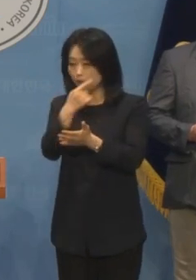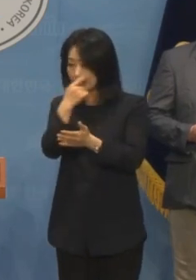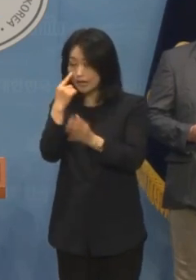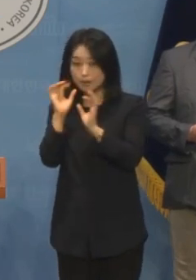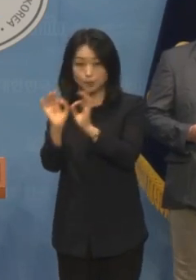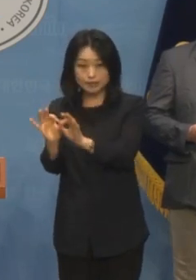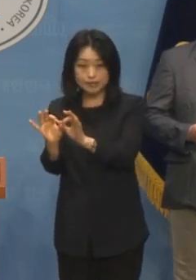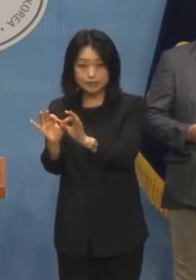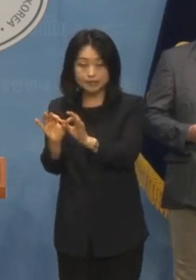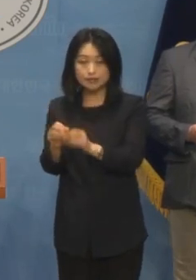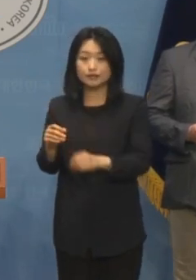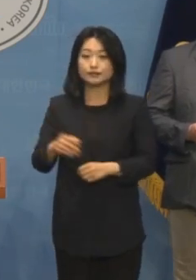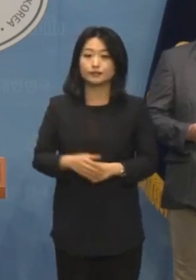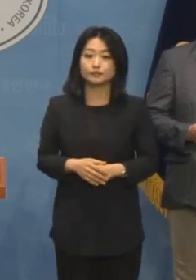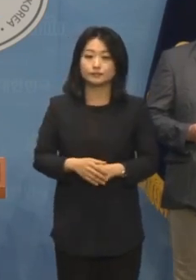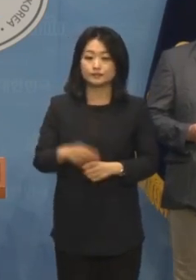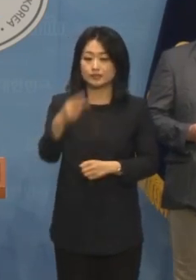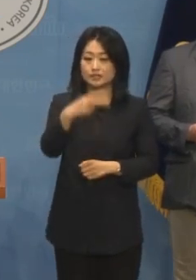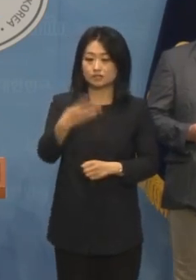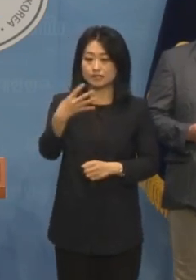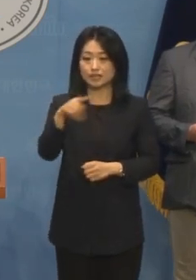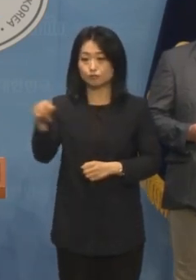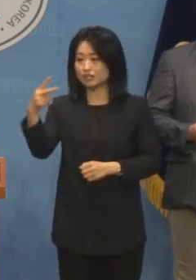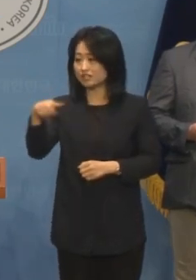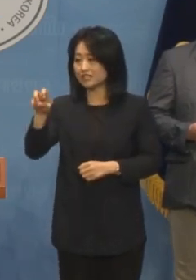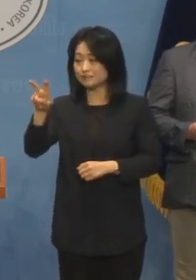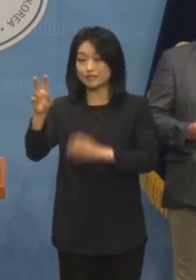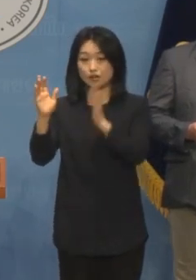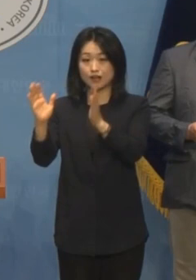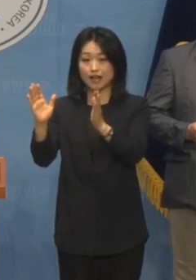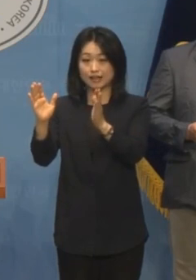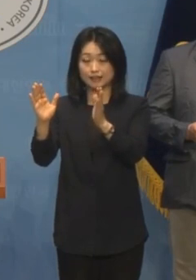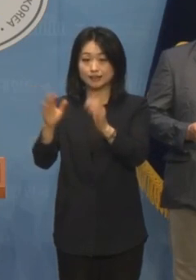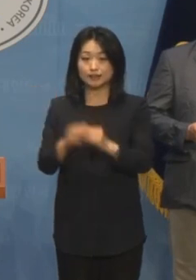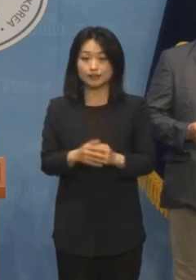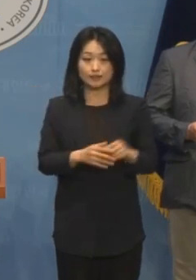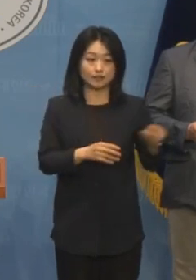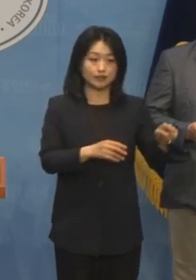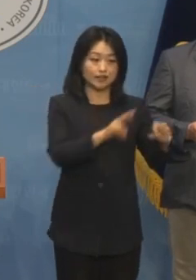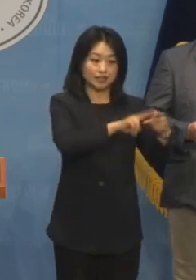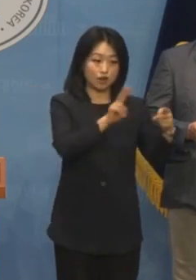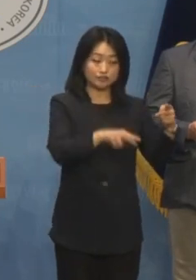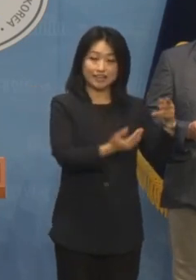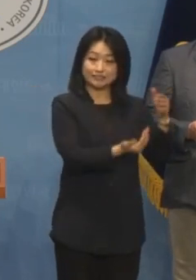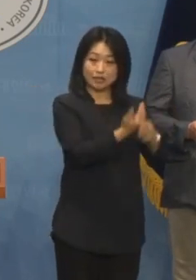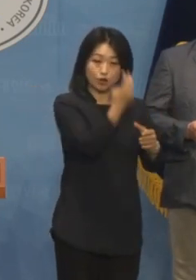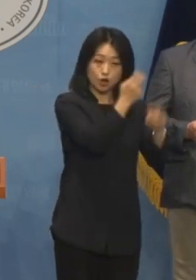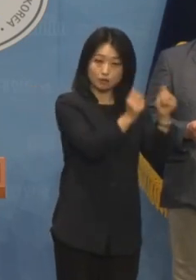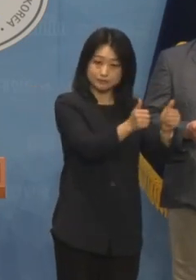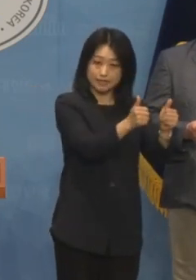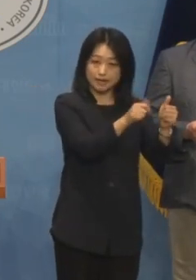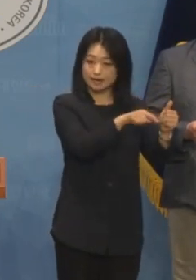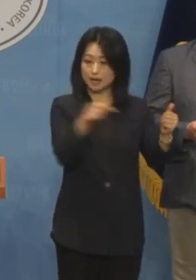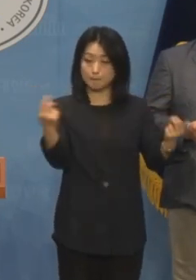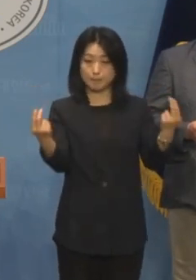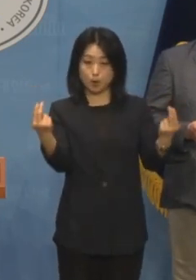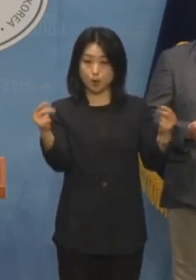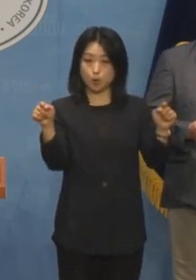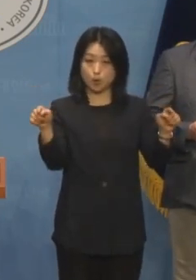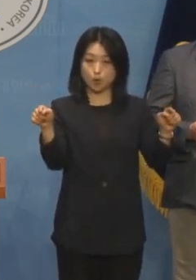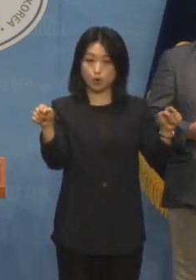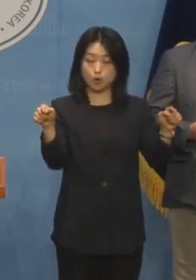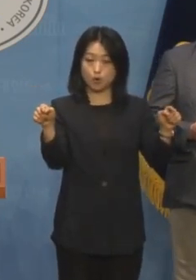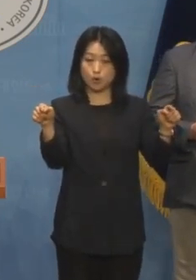살펴봤는데요. 2004년부터 2022년까지 검찰이 다룬 총 형사사건에 검찰 수사